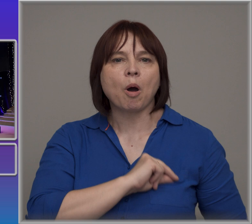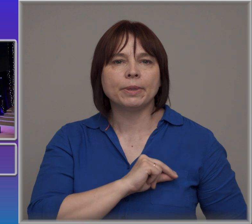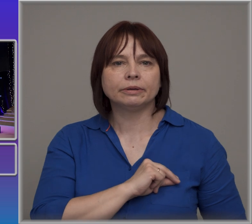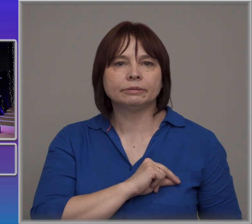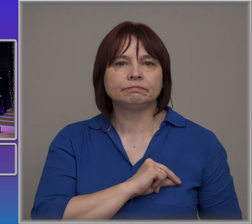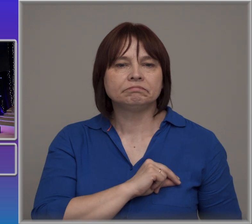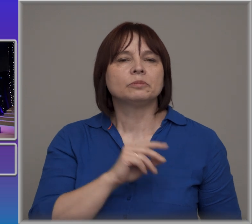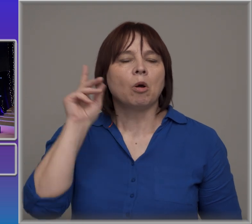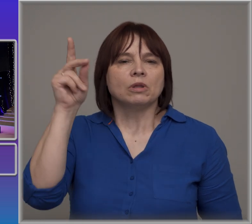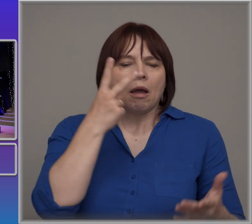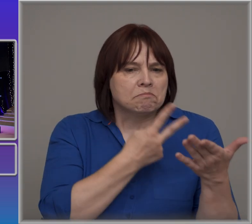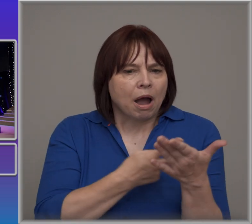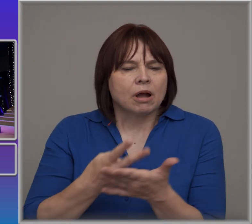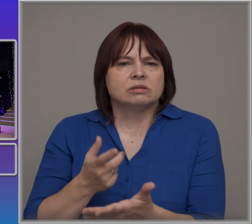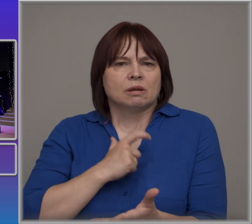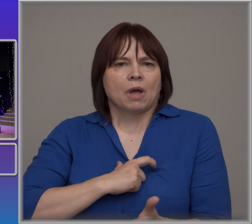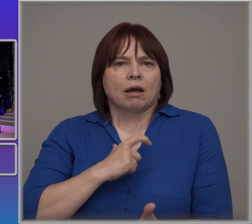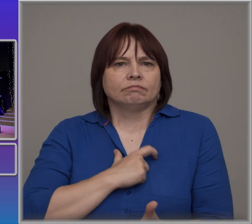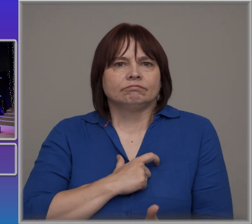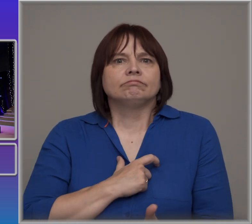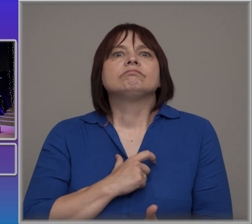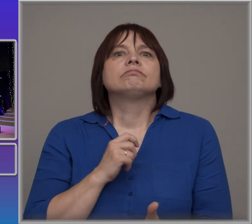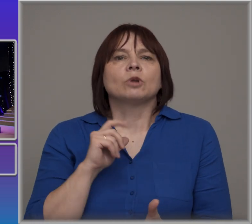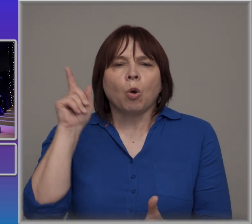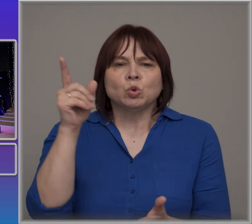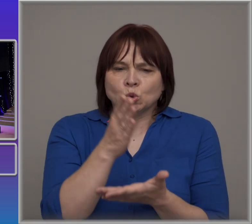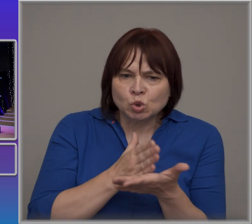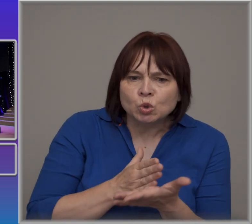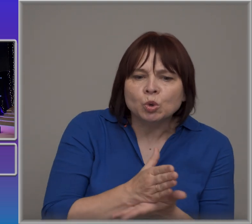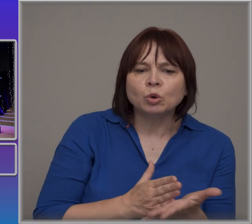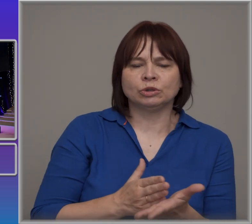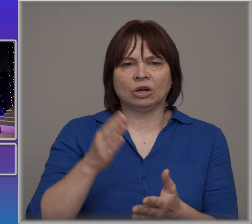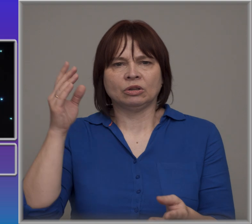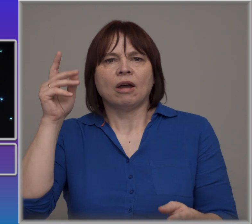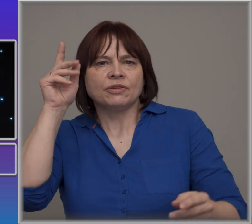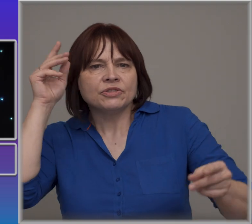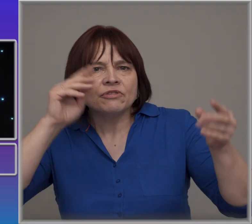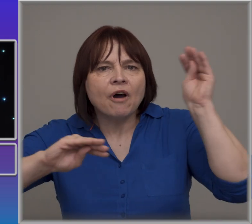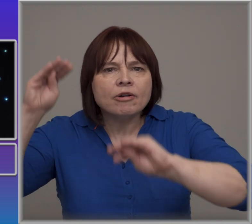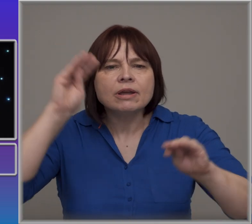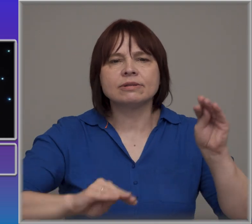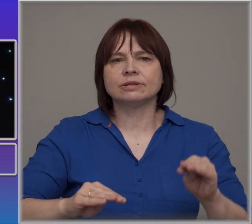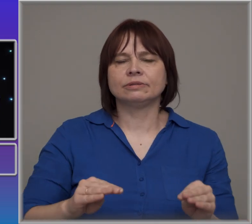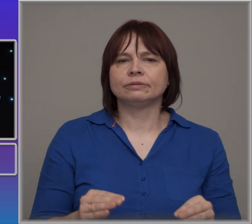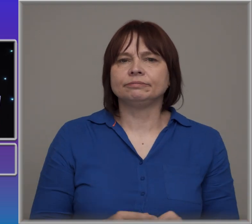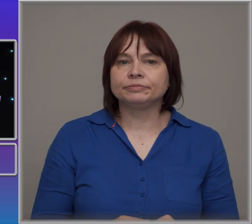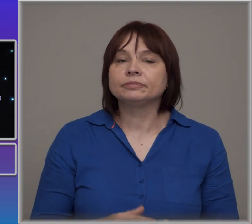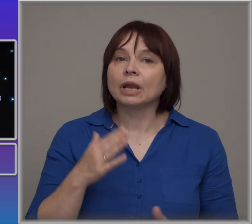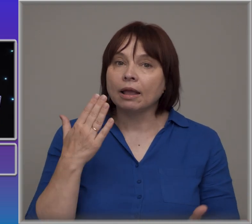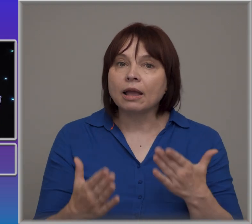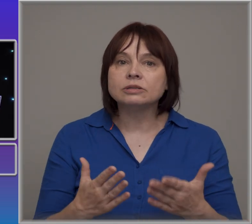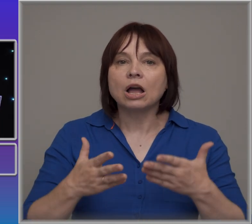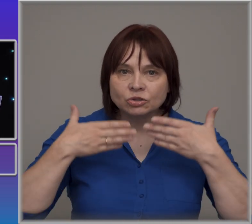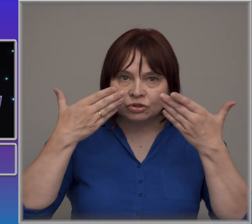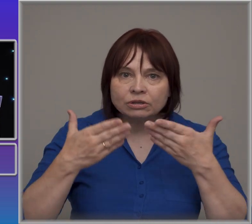различную мифологию, для того, чтобы тебе понимать, насколько сильно Творец, который открывает